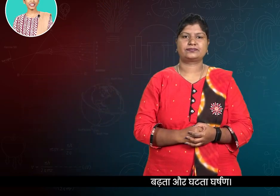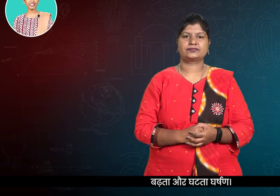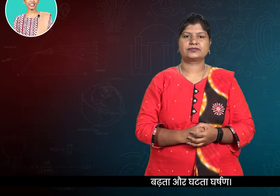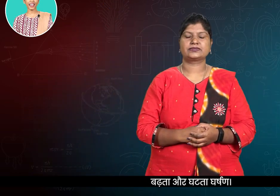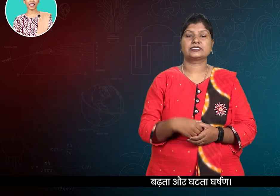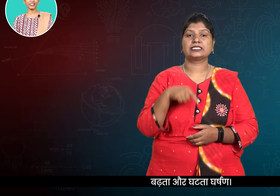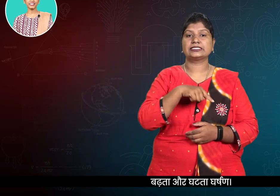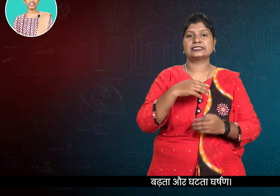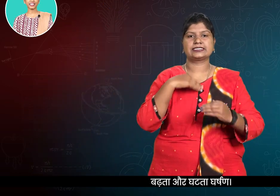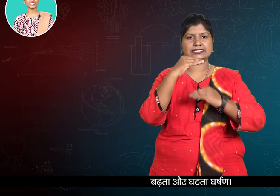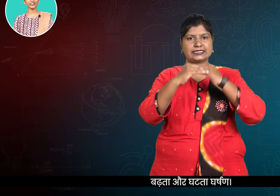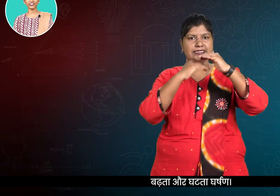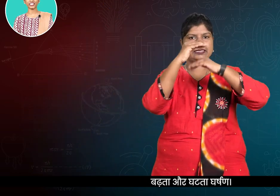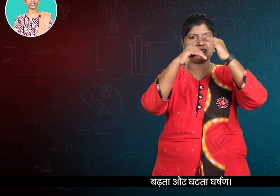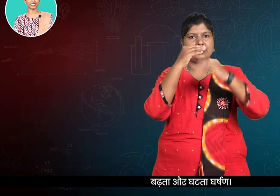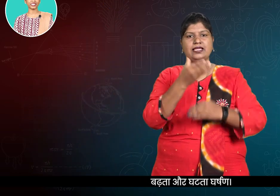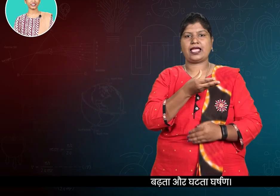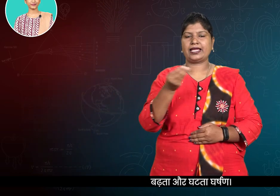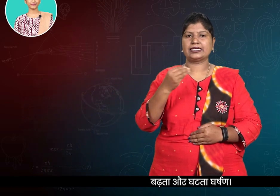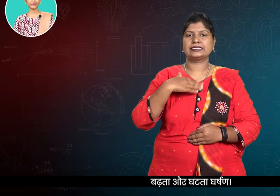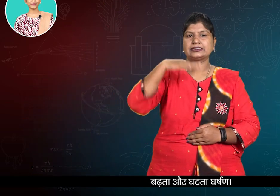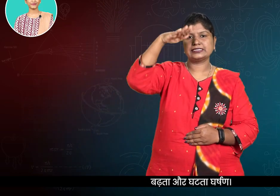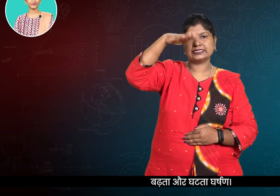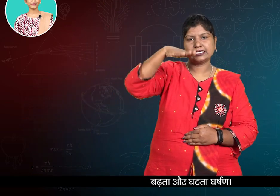बढ़ता और घर्टा घर्शन